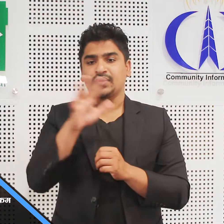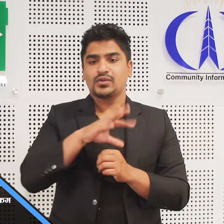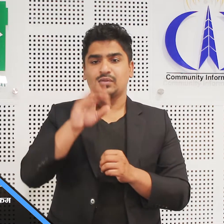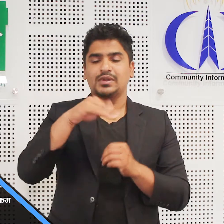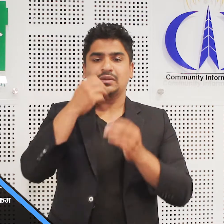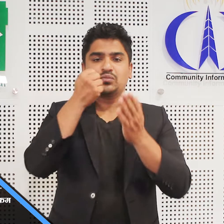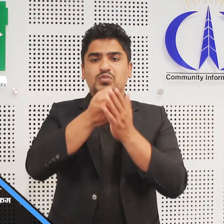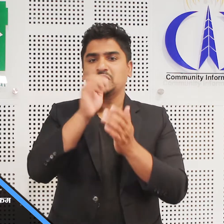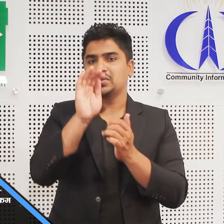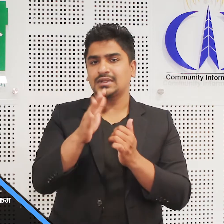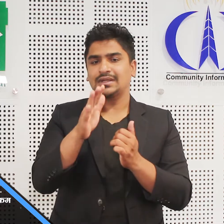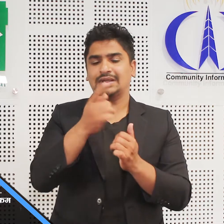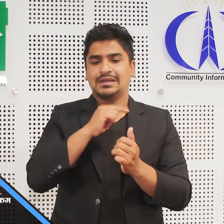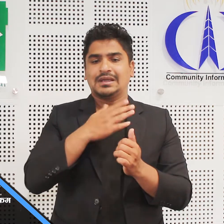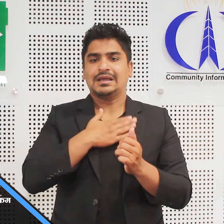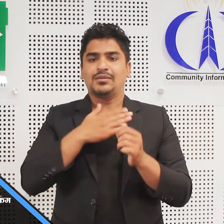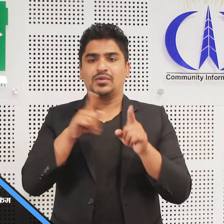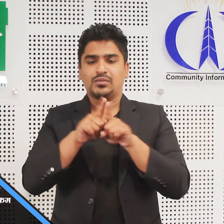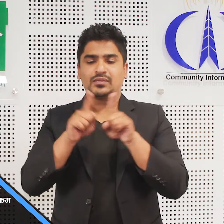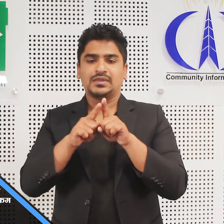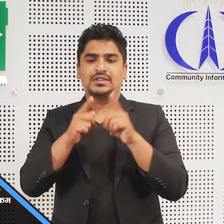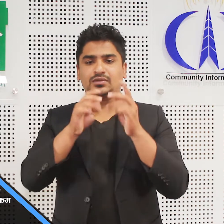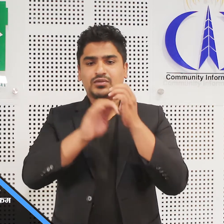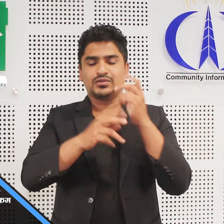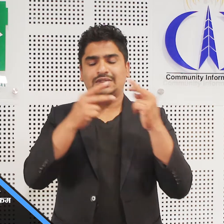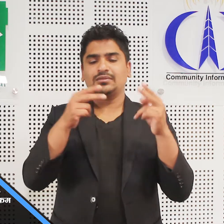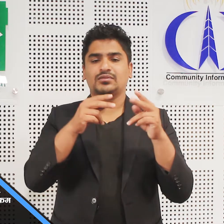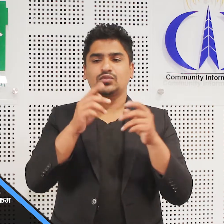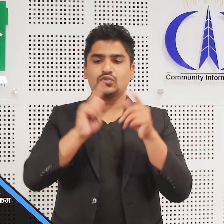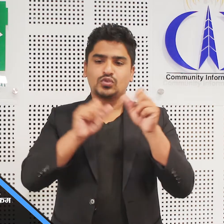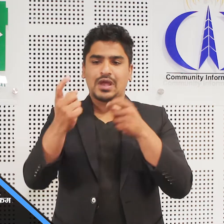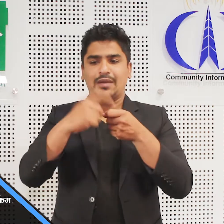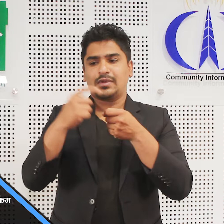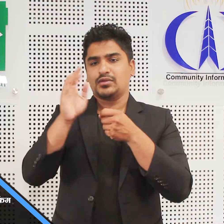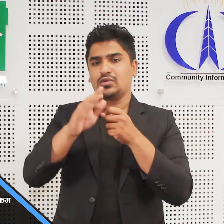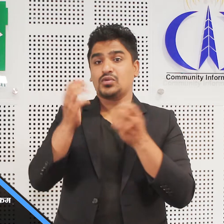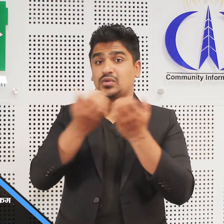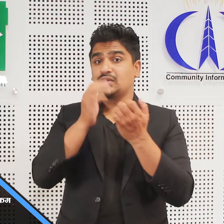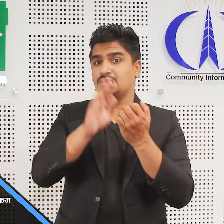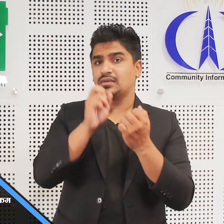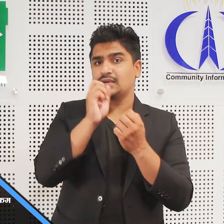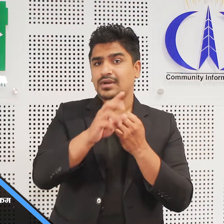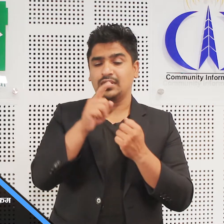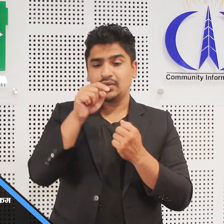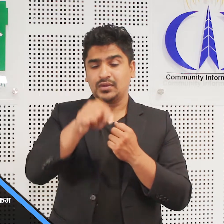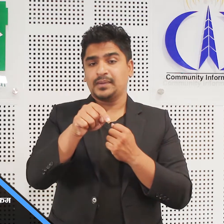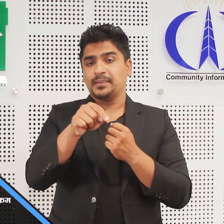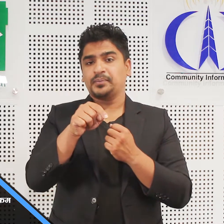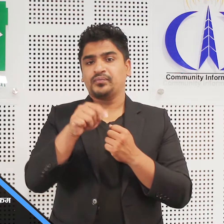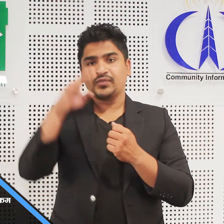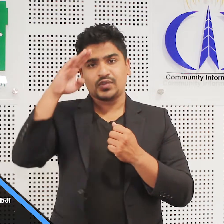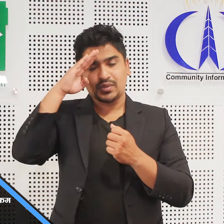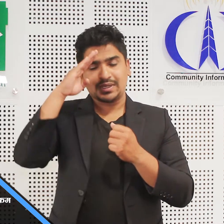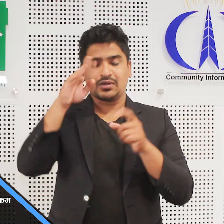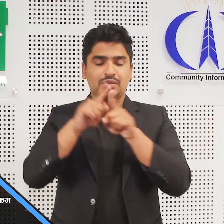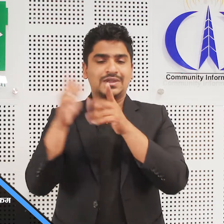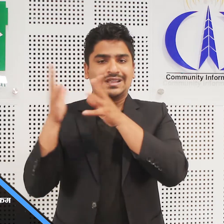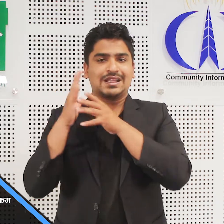कस्तो हुन्छ भने तपाईँको त्यही त हो नि लिमिटेसन हुन्छ होइन, सबैलाई पुग्न सक्दैन, हाम्रो त हाम्रो उद्यमीहरू जो जो आबद्ध छन्